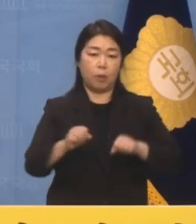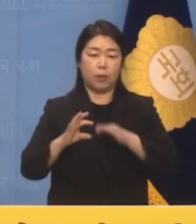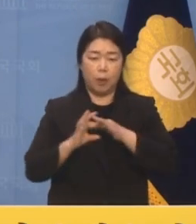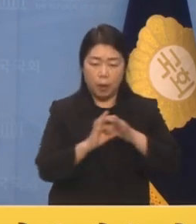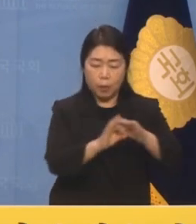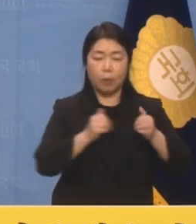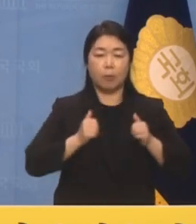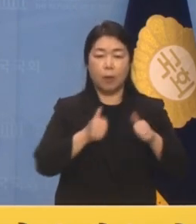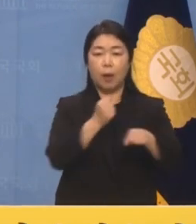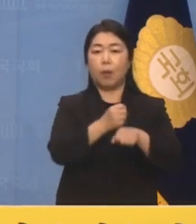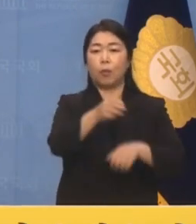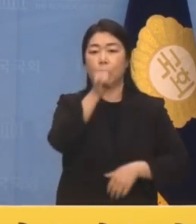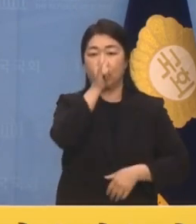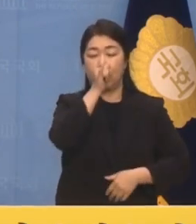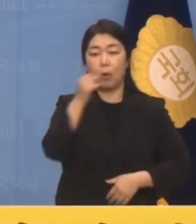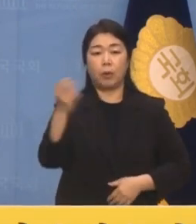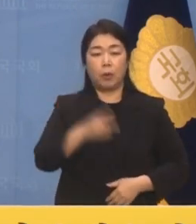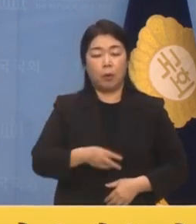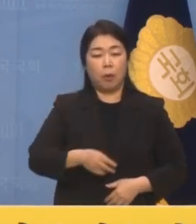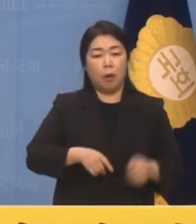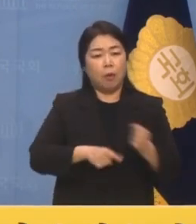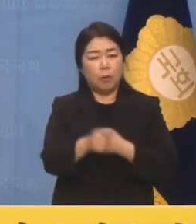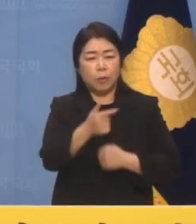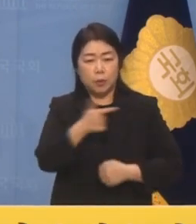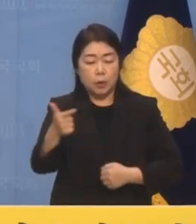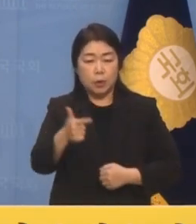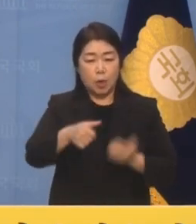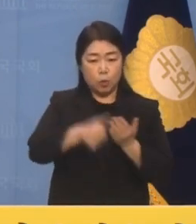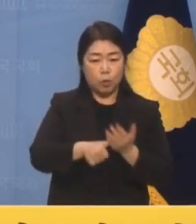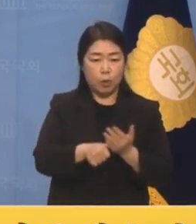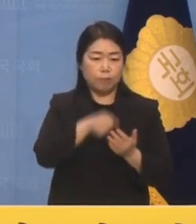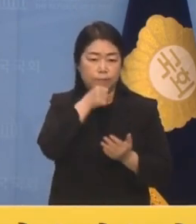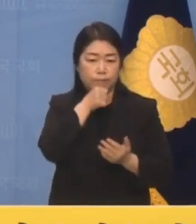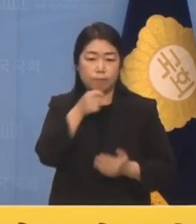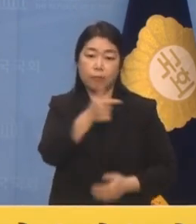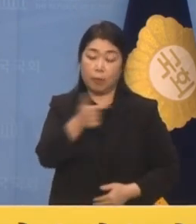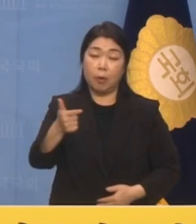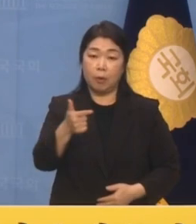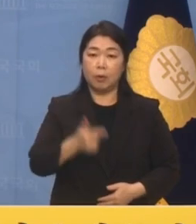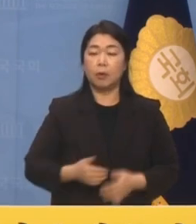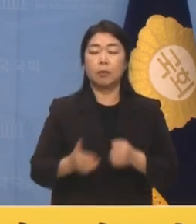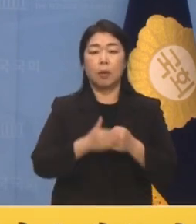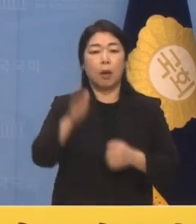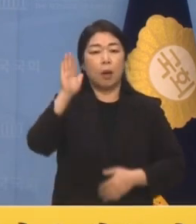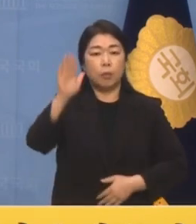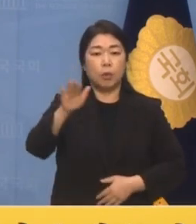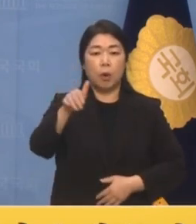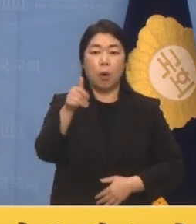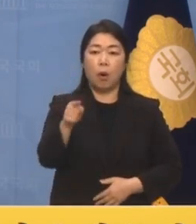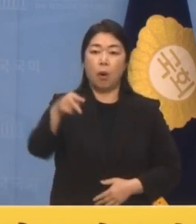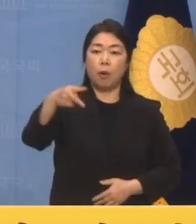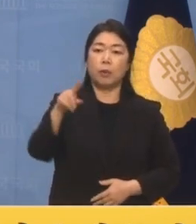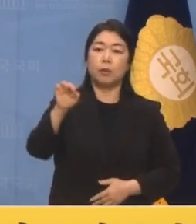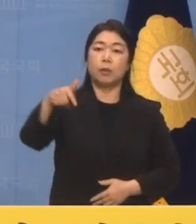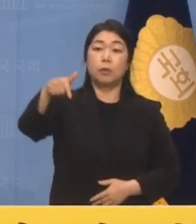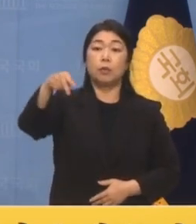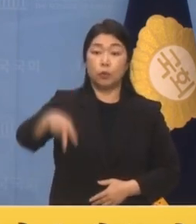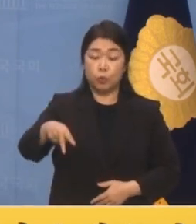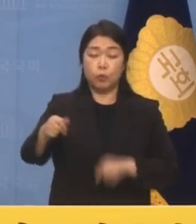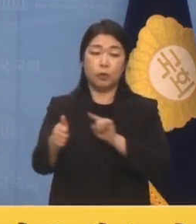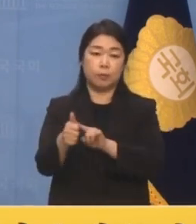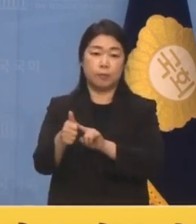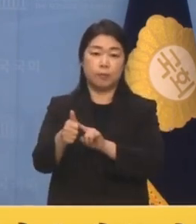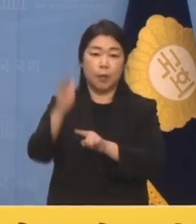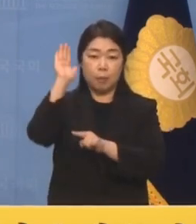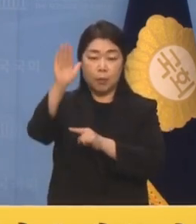열심히 했고 의미 있는 득표를 2차례 기록한 정치인입니다. 앞으로 허순규라는 젊은 정치인의